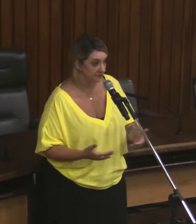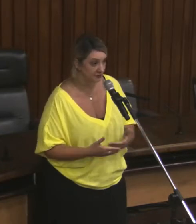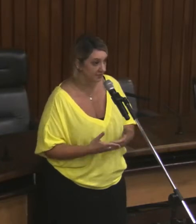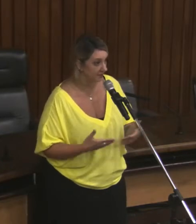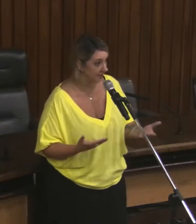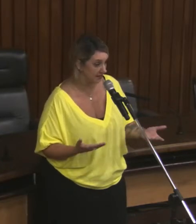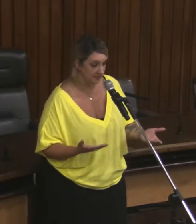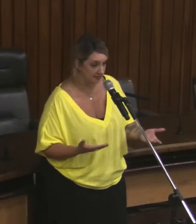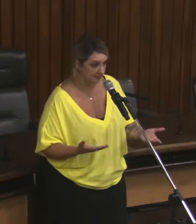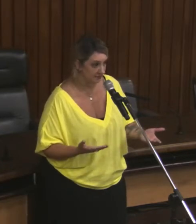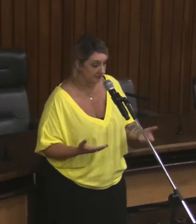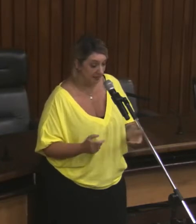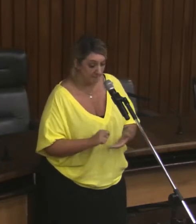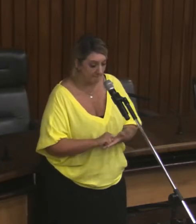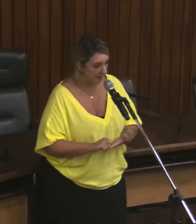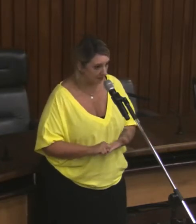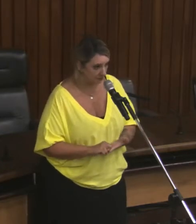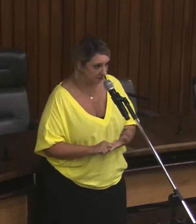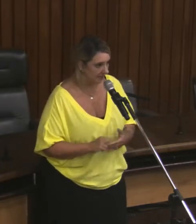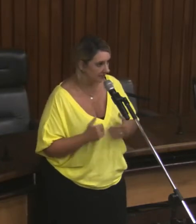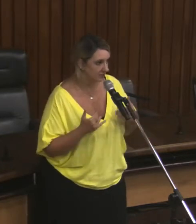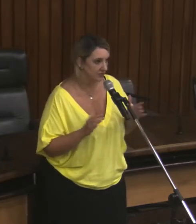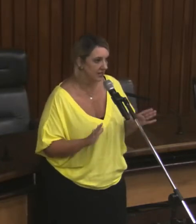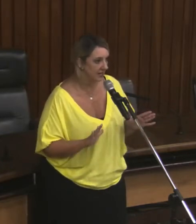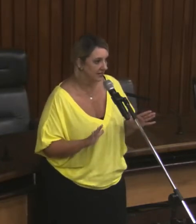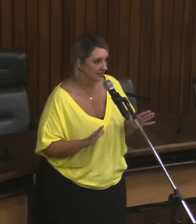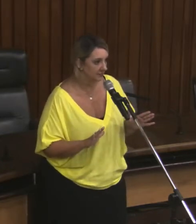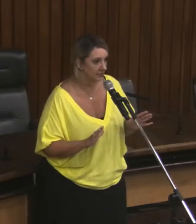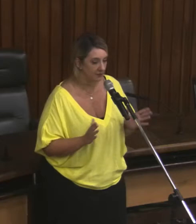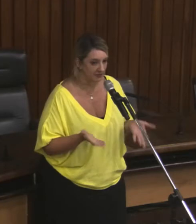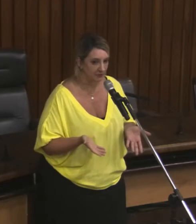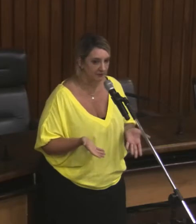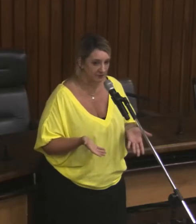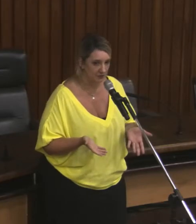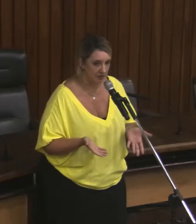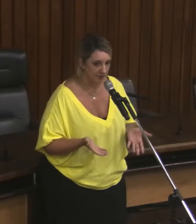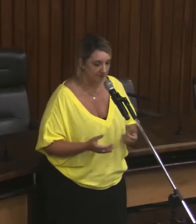você parar para anotar, já era, porque é uma língua visual.